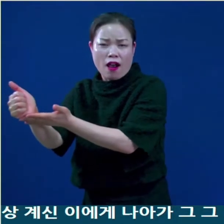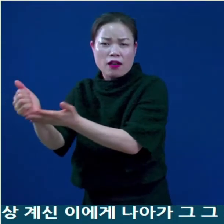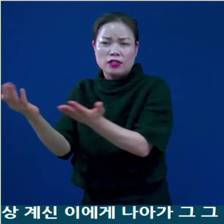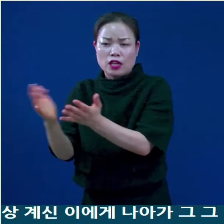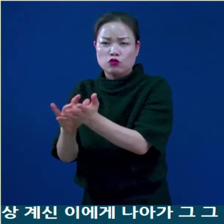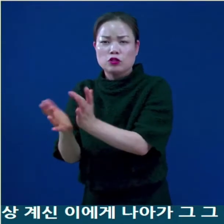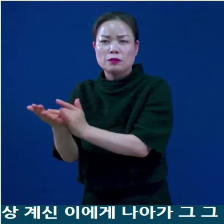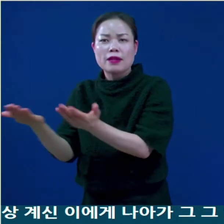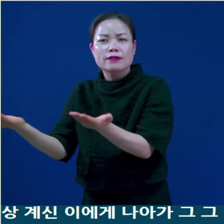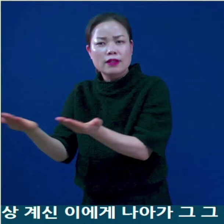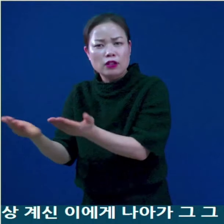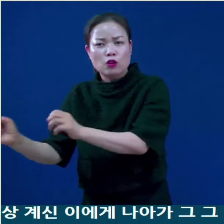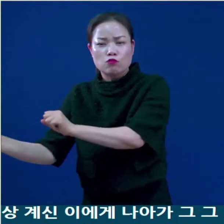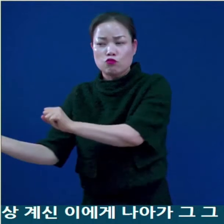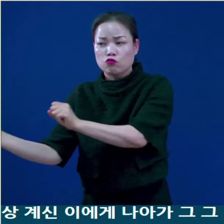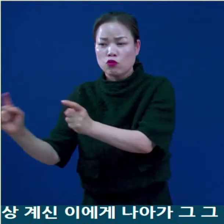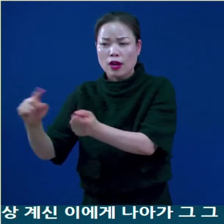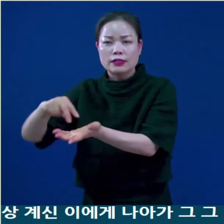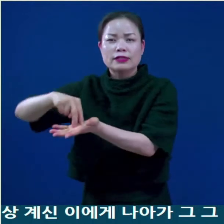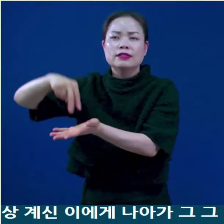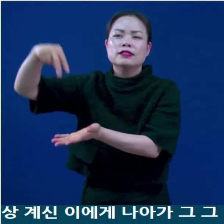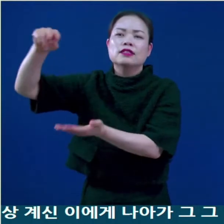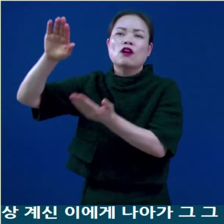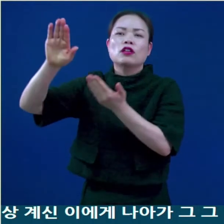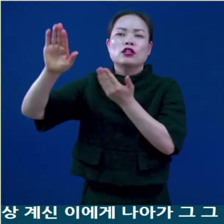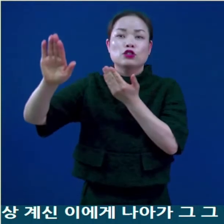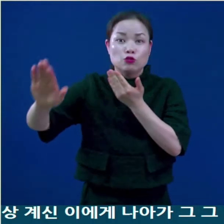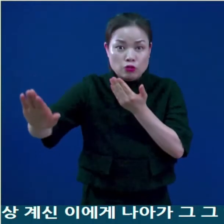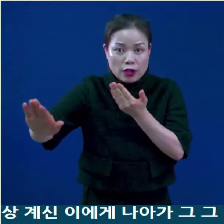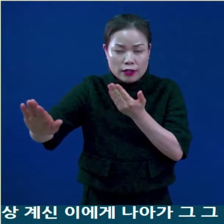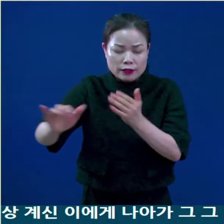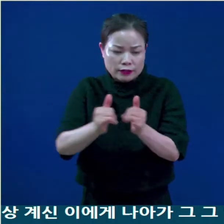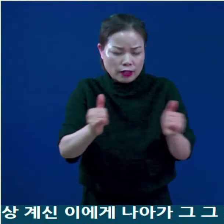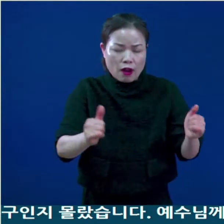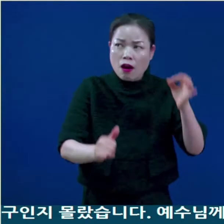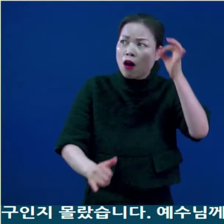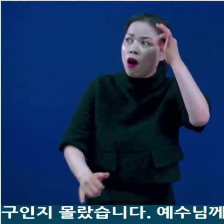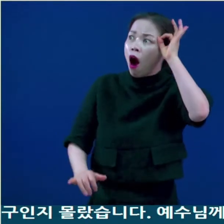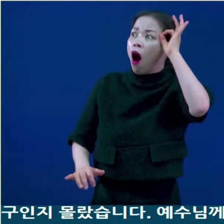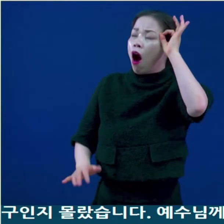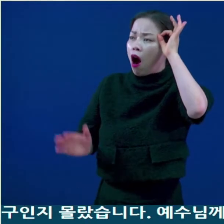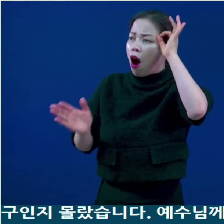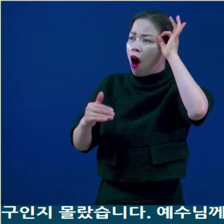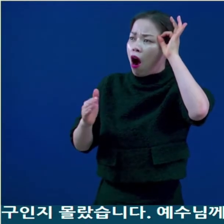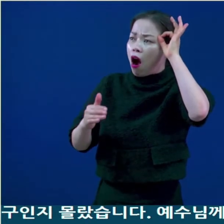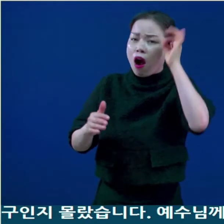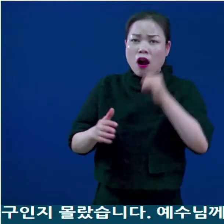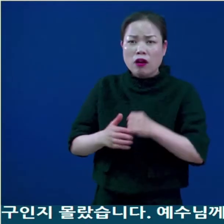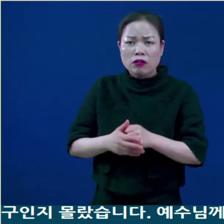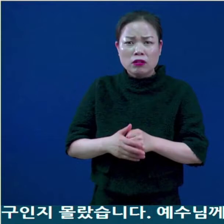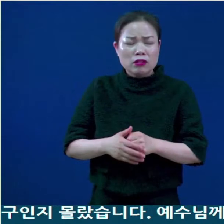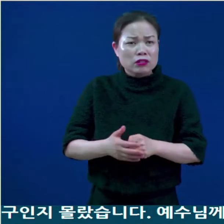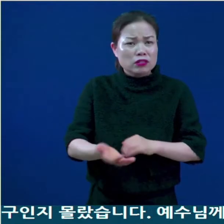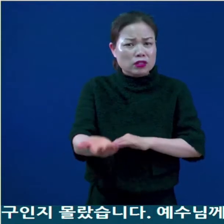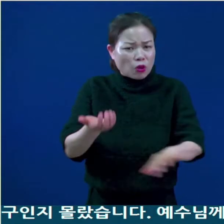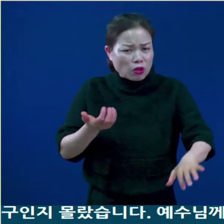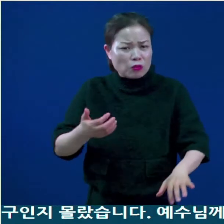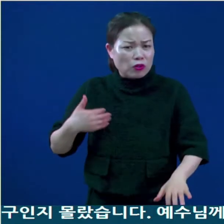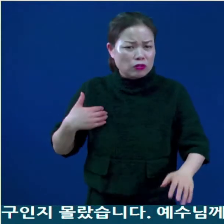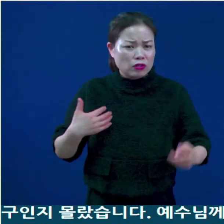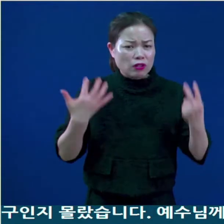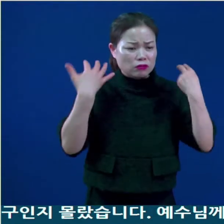특별히 예수님이 부활 승천하신 이후에 사람들이 깨닫게 된 거죠. 그 전까지는 도대체 다니엘서